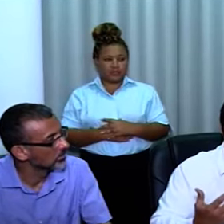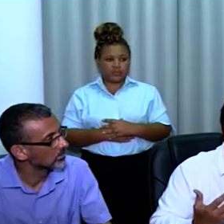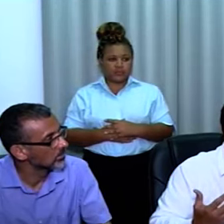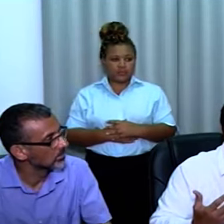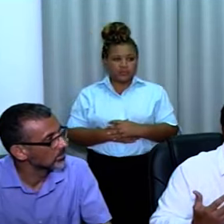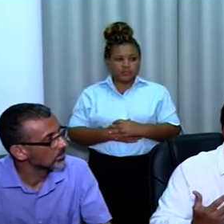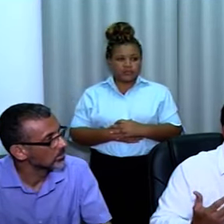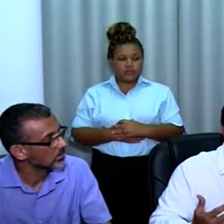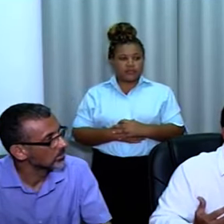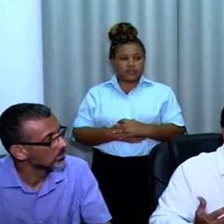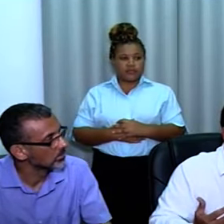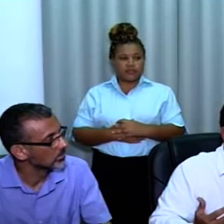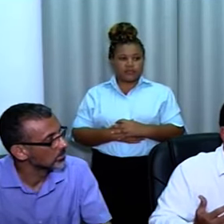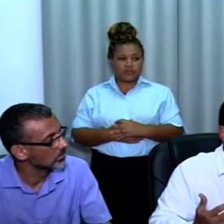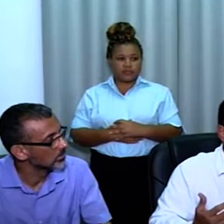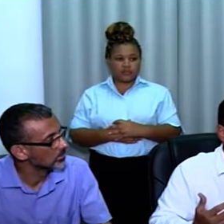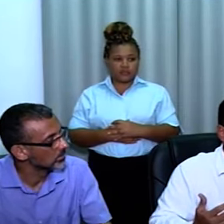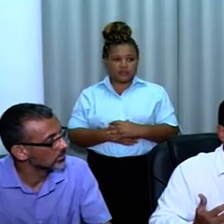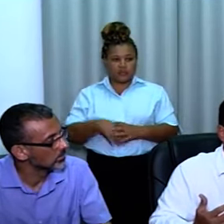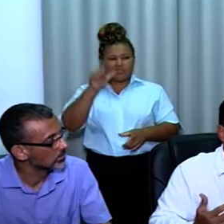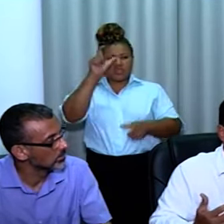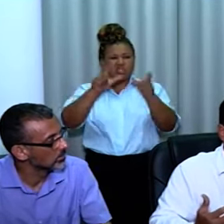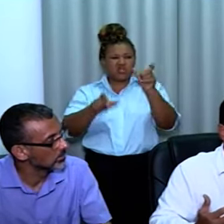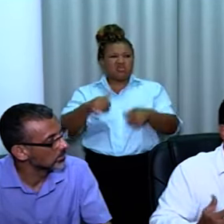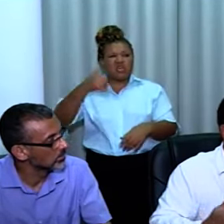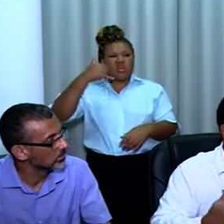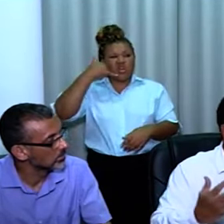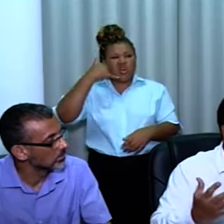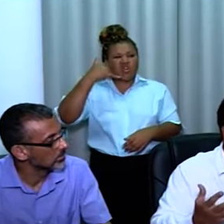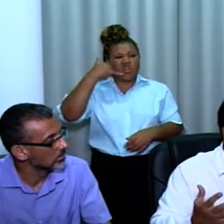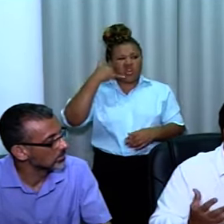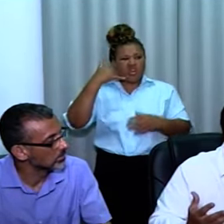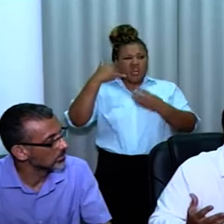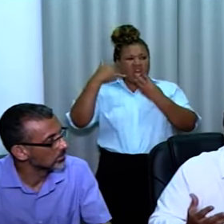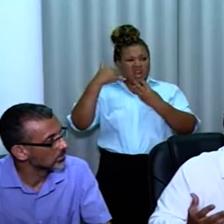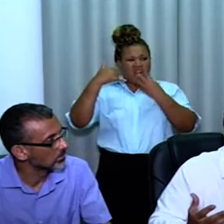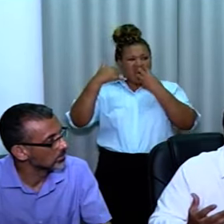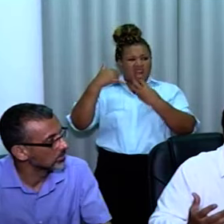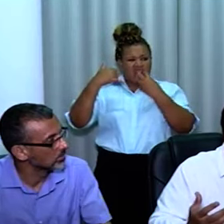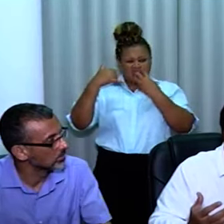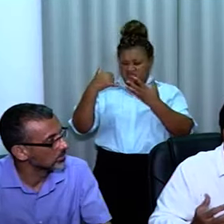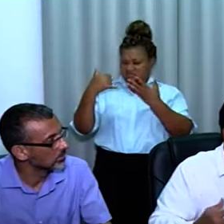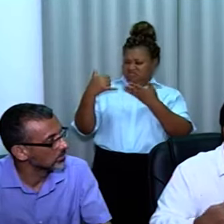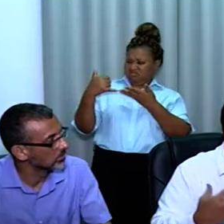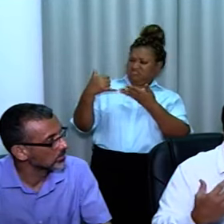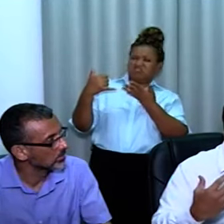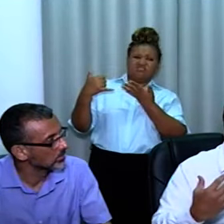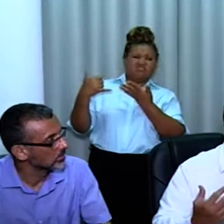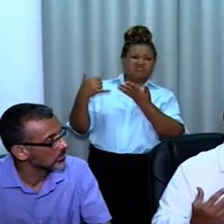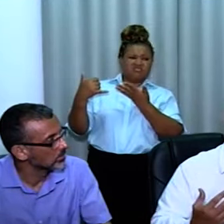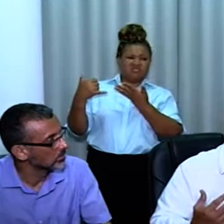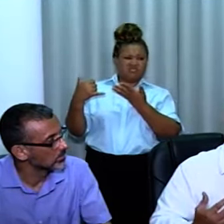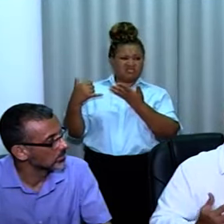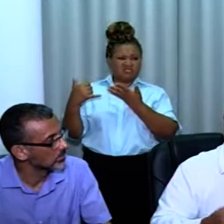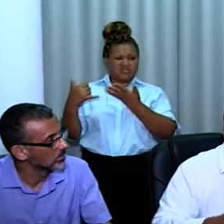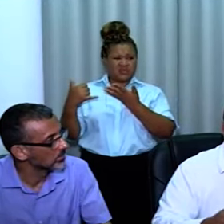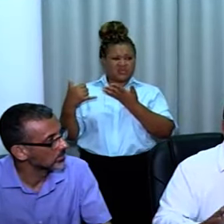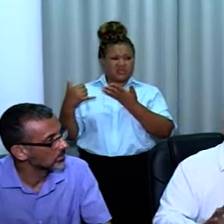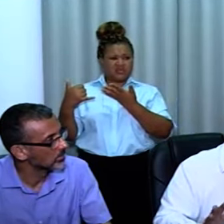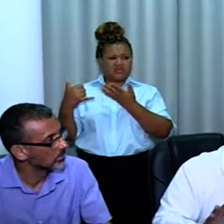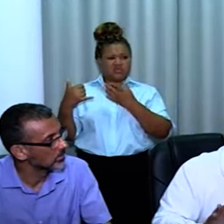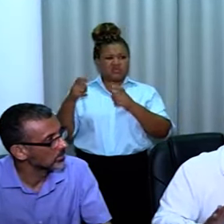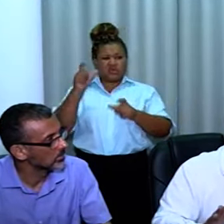là-dedans. Ou bien si il met un bon drôle son, ou bien il dit, moi, je vais tester l'année. Mais